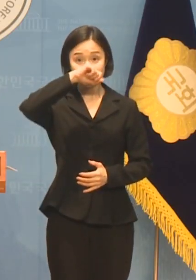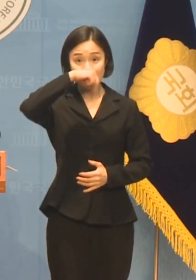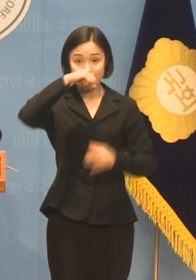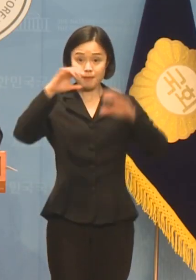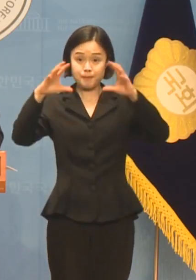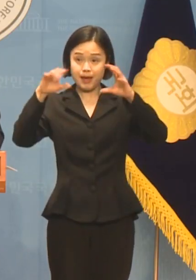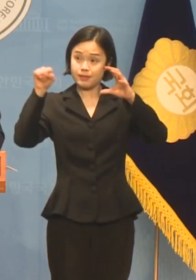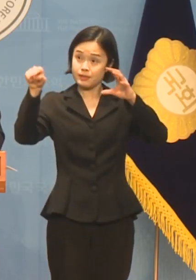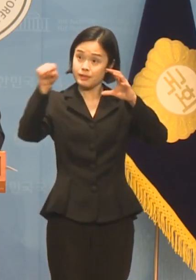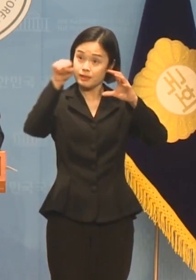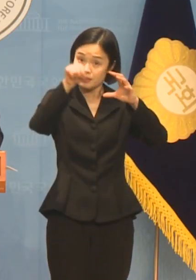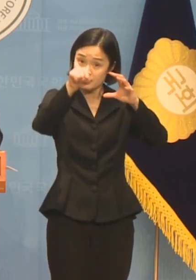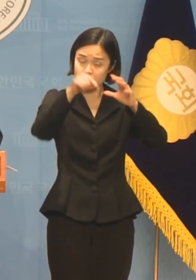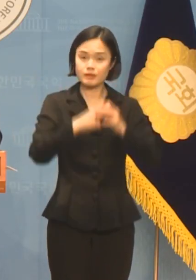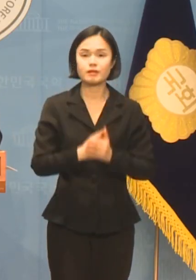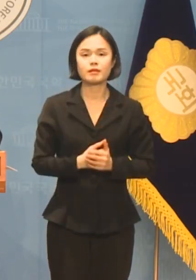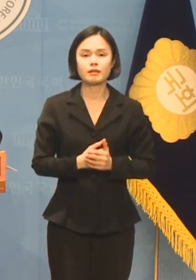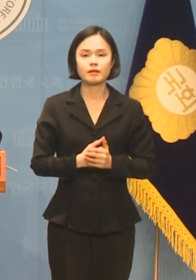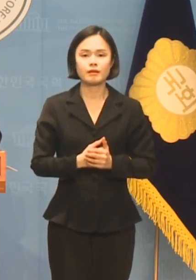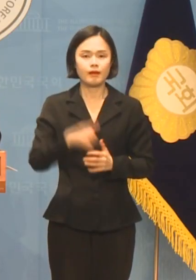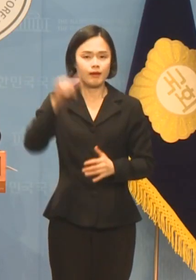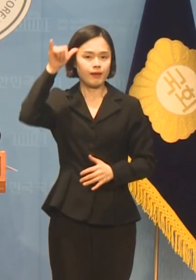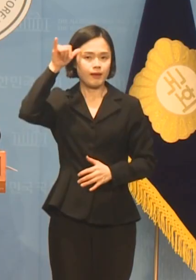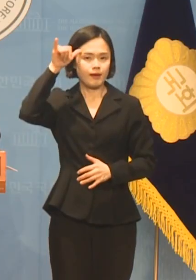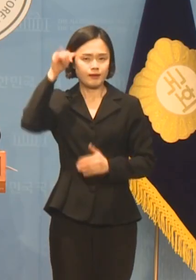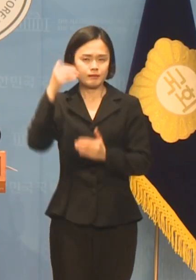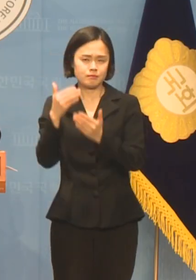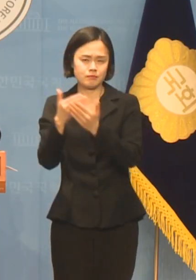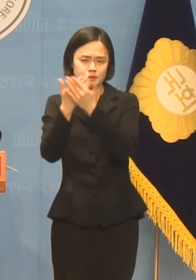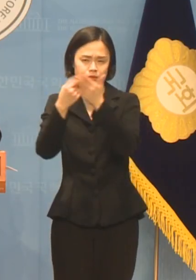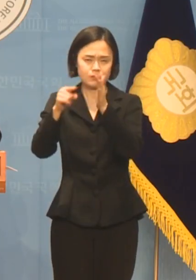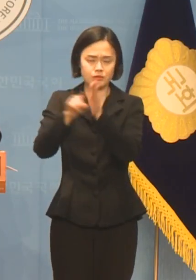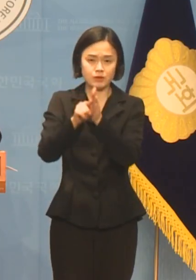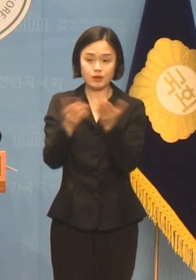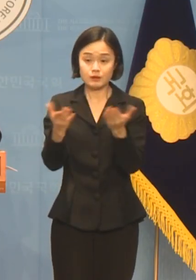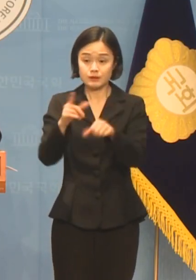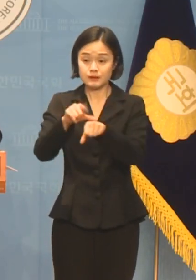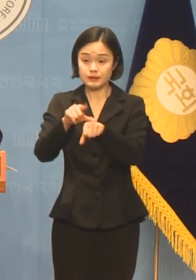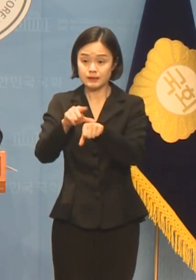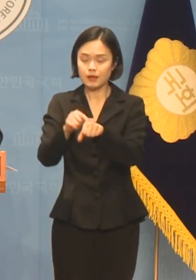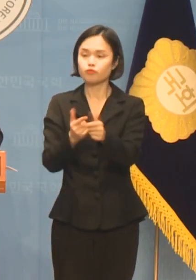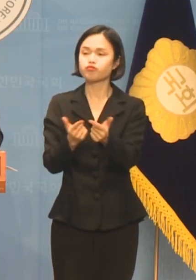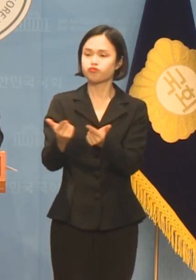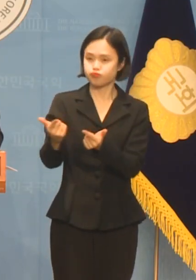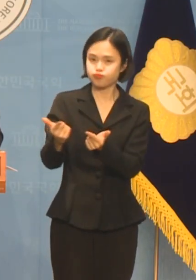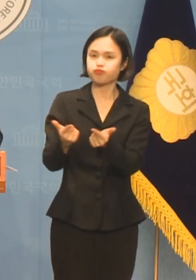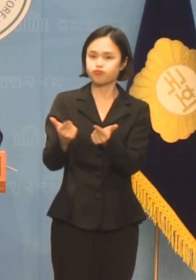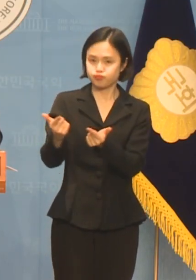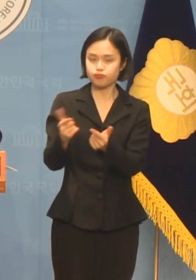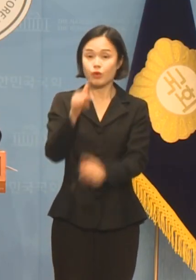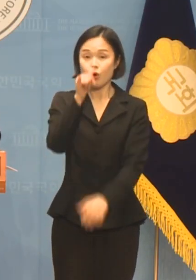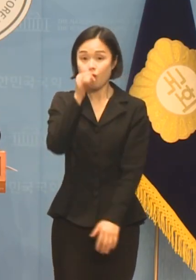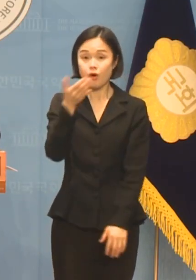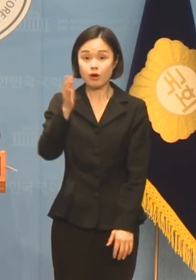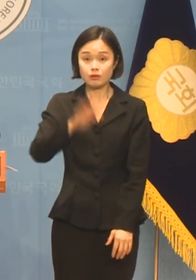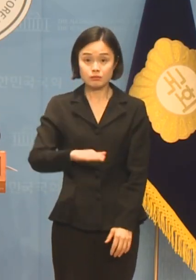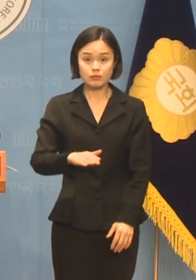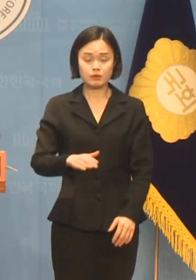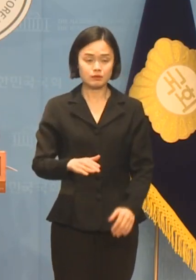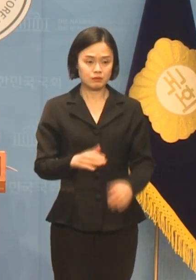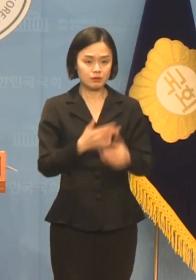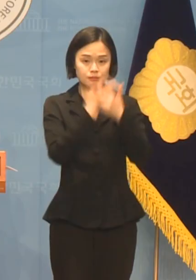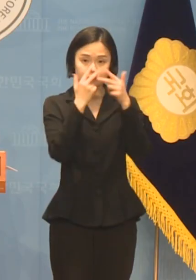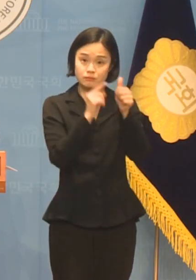유연한 노동체계를 유지하고 있는 것과 달리 이재명 대표와 더불어민주당은